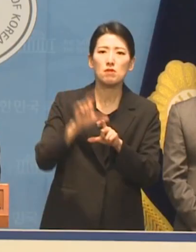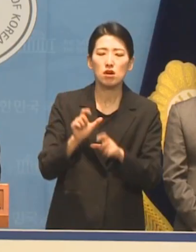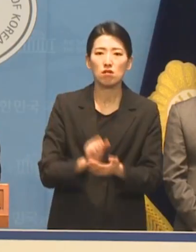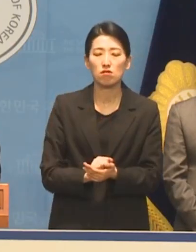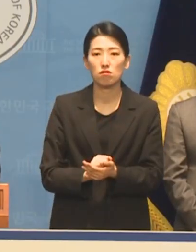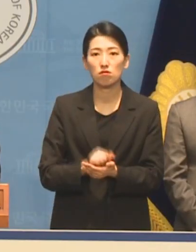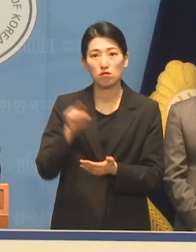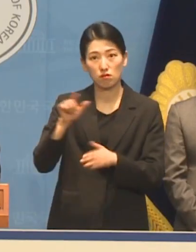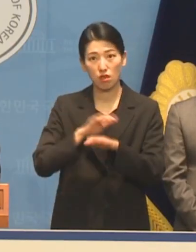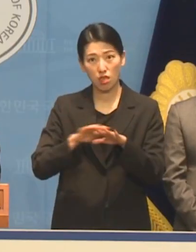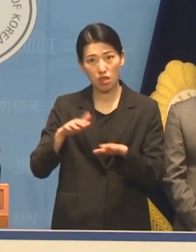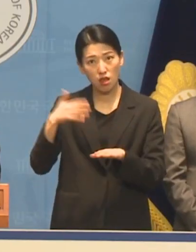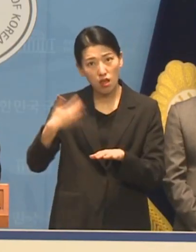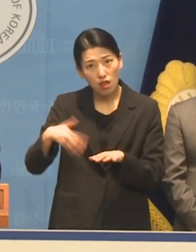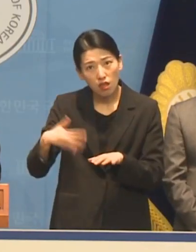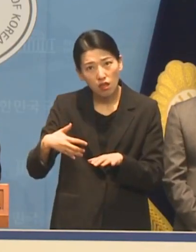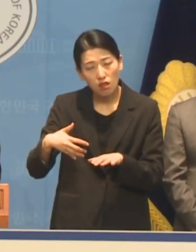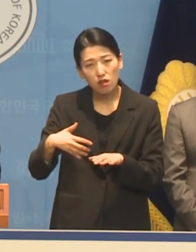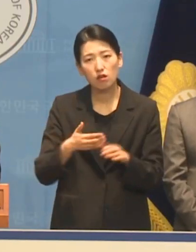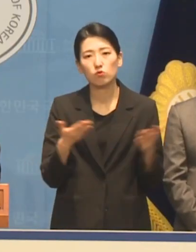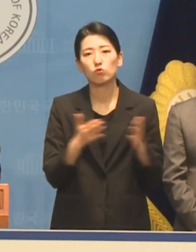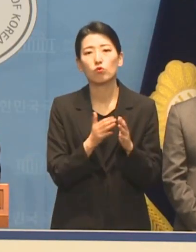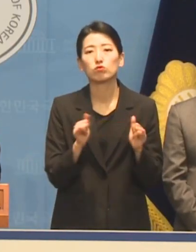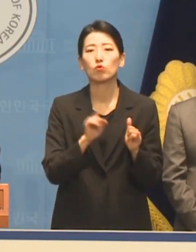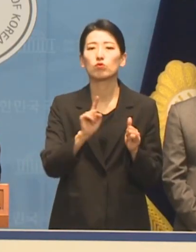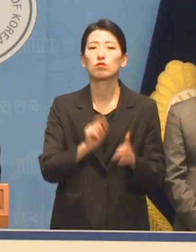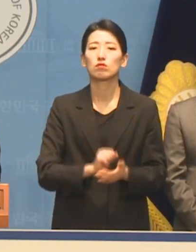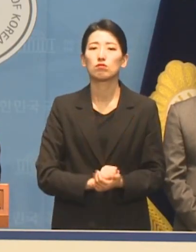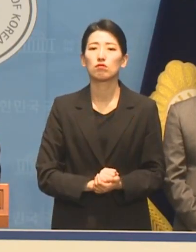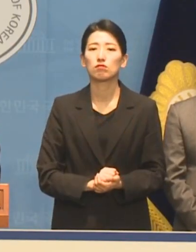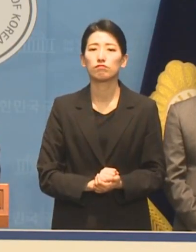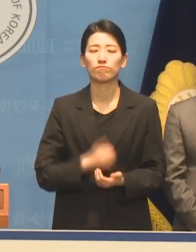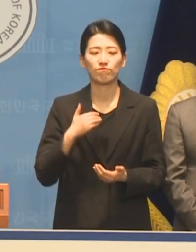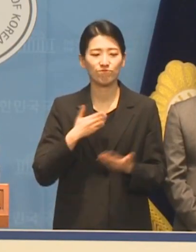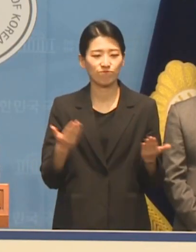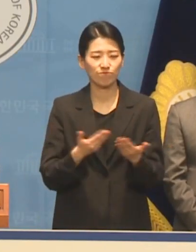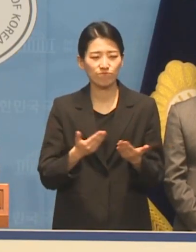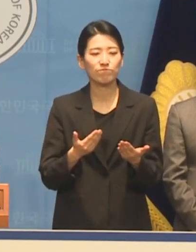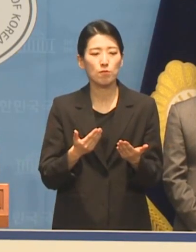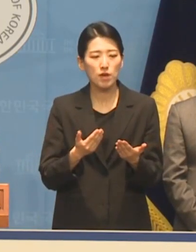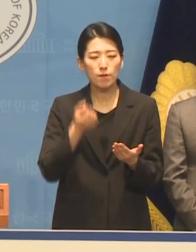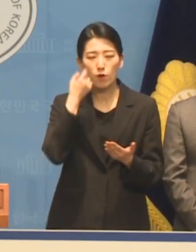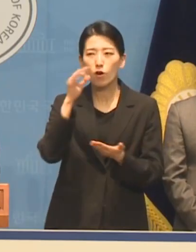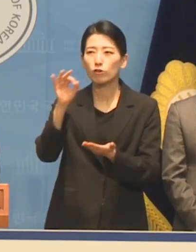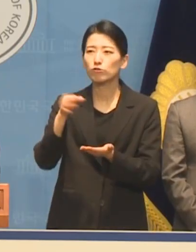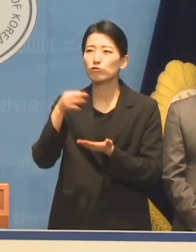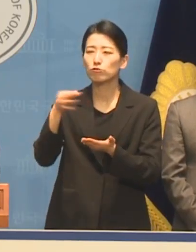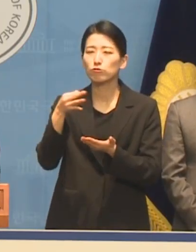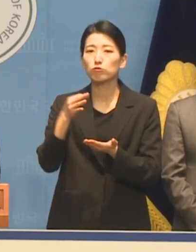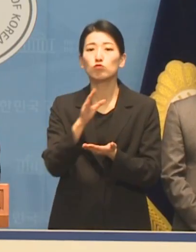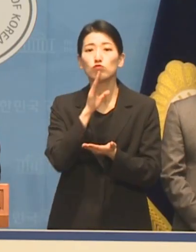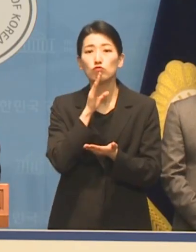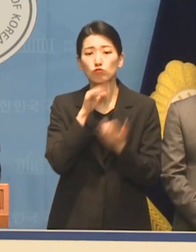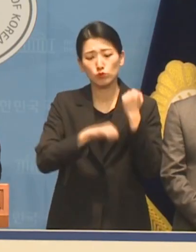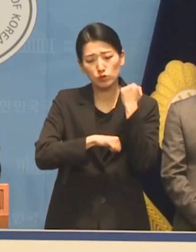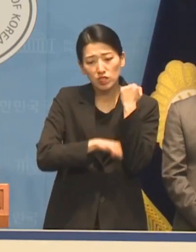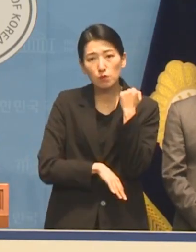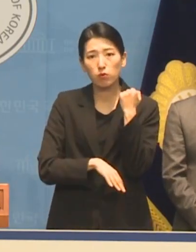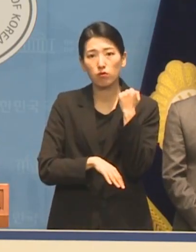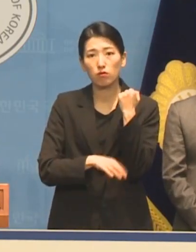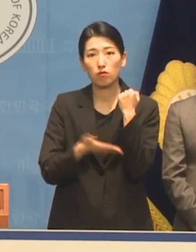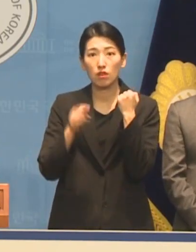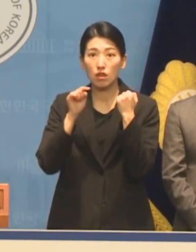못하면 대한민국 노동에는 사용자는 정당한 노동의 대가를 치러야 한다는 우리 사회의 기본 원칙마저